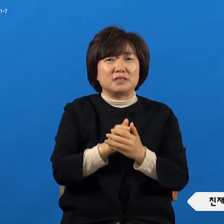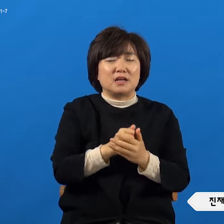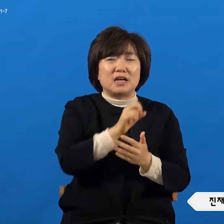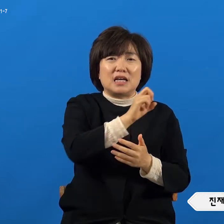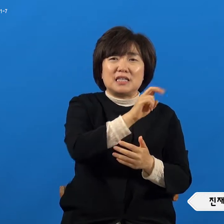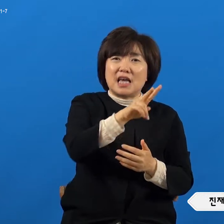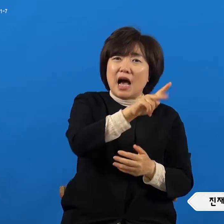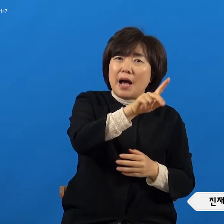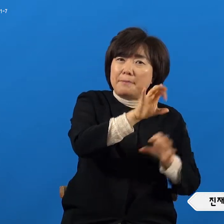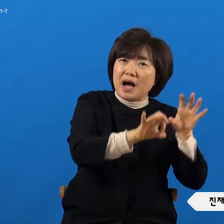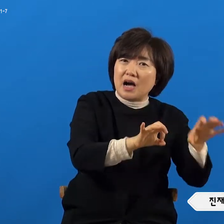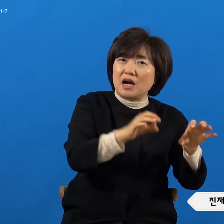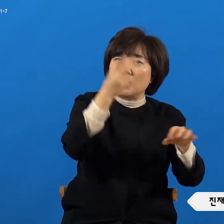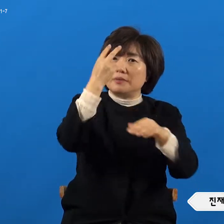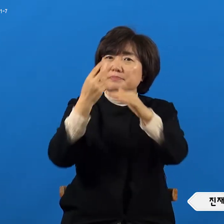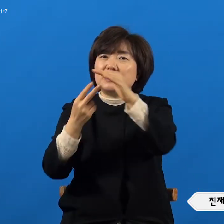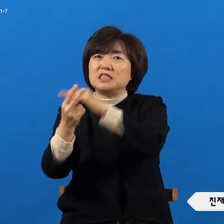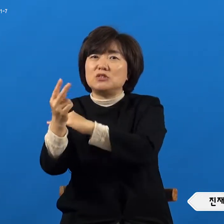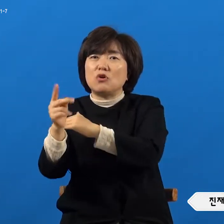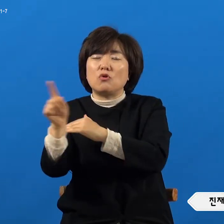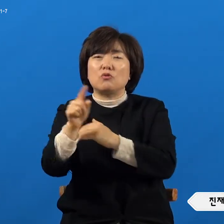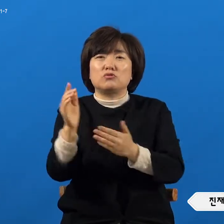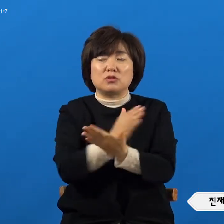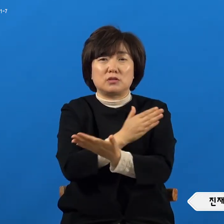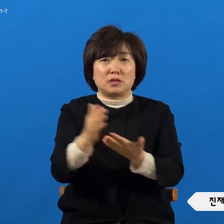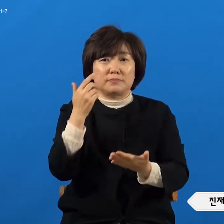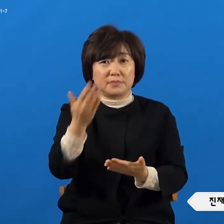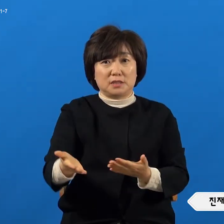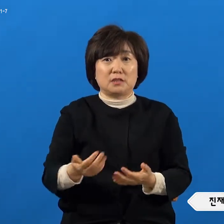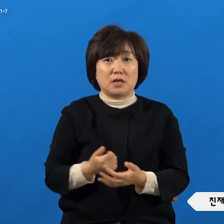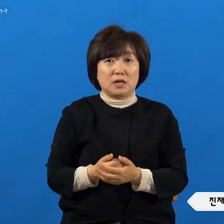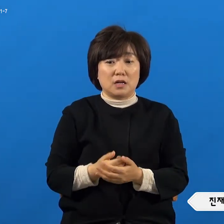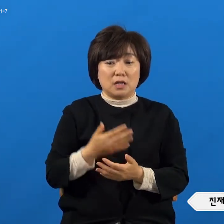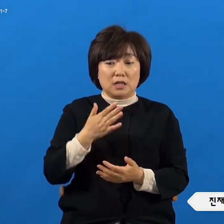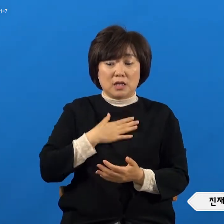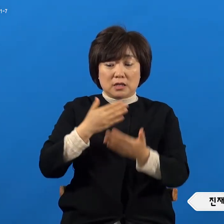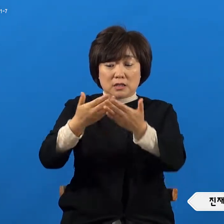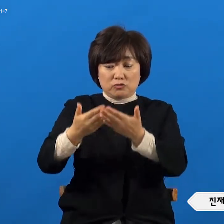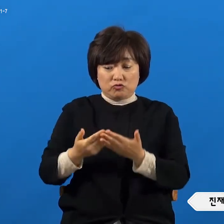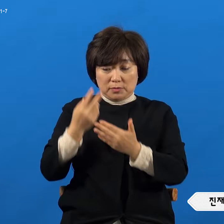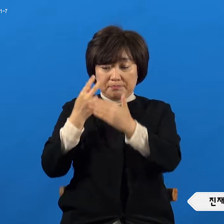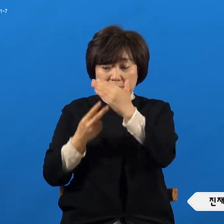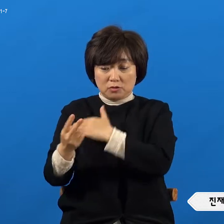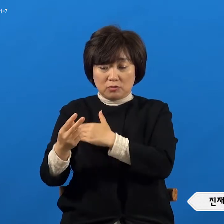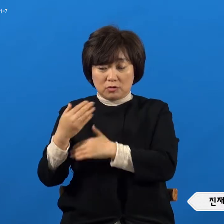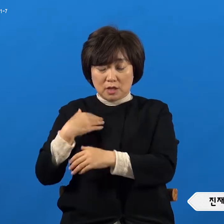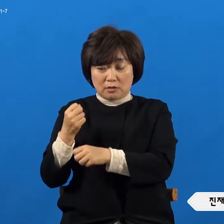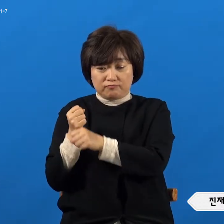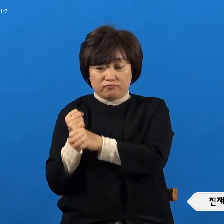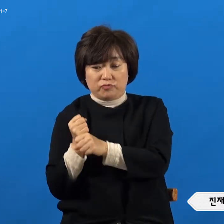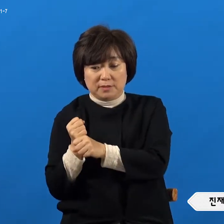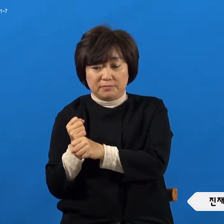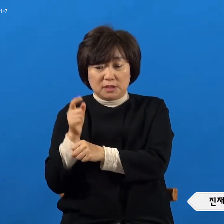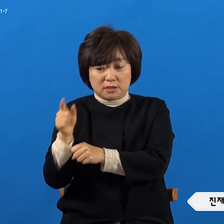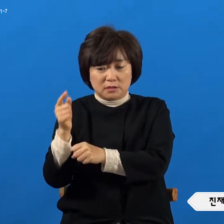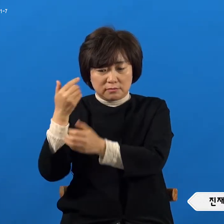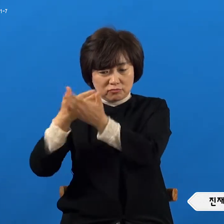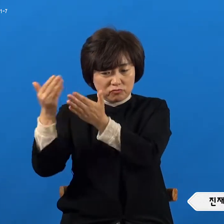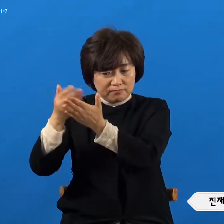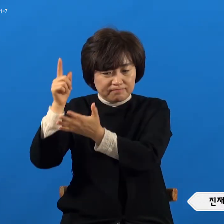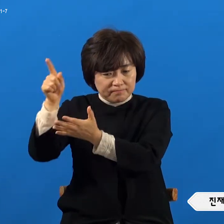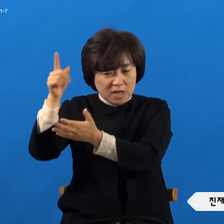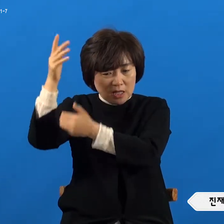비전은 어떻게 구별될 수 있습니까? 내게 주신 이 비전, 내가 붙잡고 있는 이것이